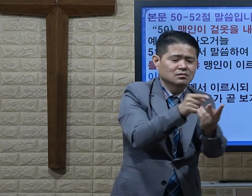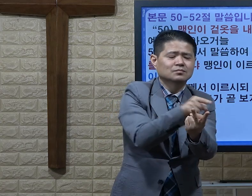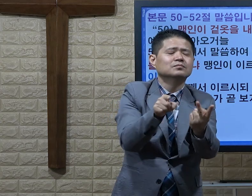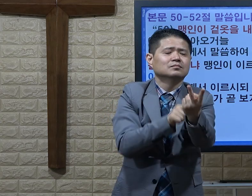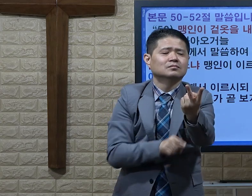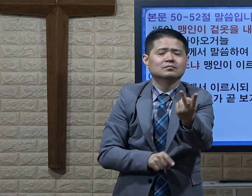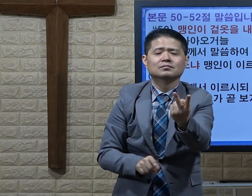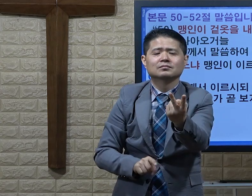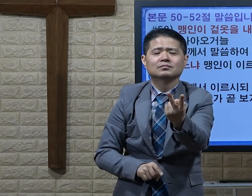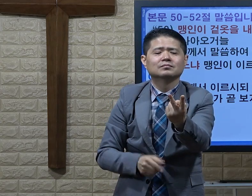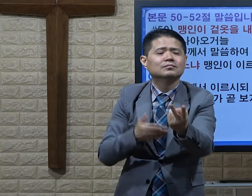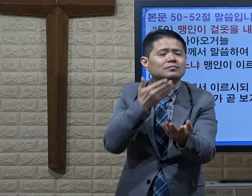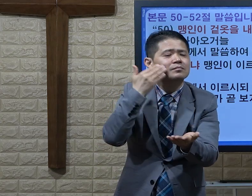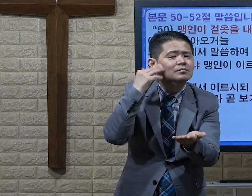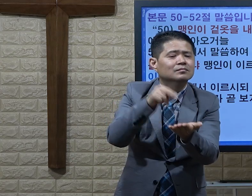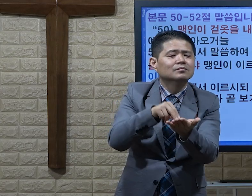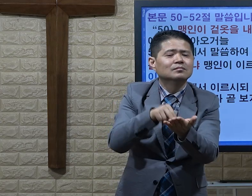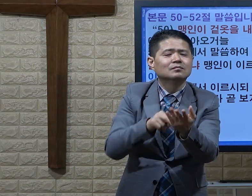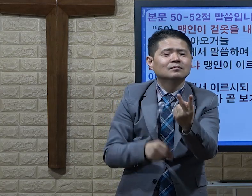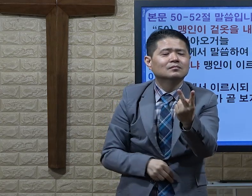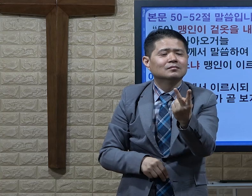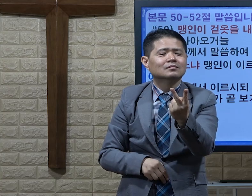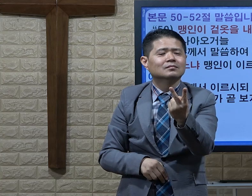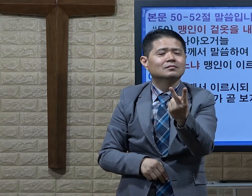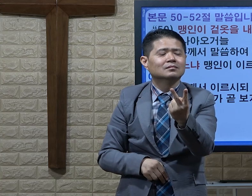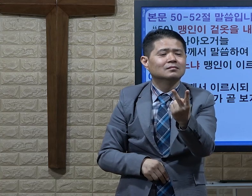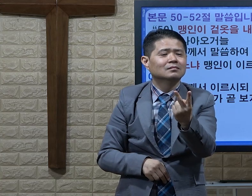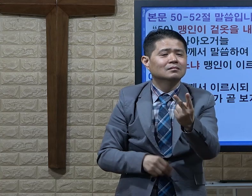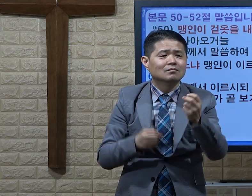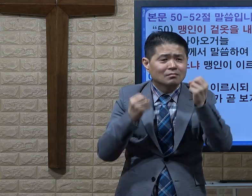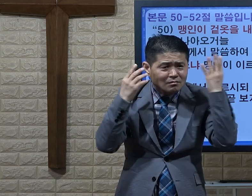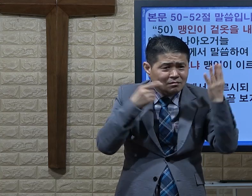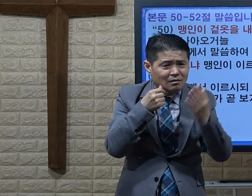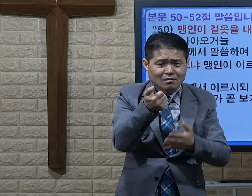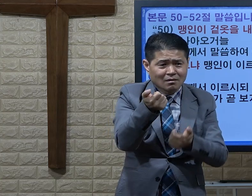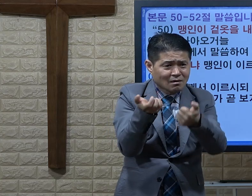그 둘 중에 여러분들 농인 입장이라면 무엇을 원하십니까?